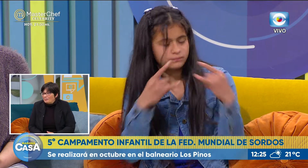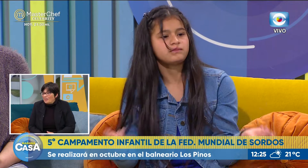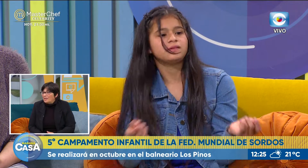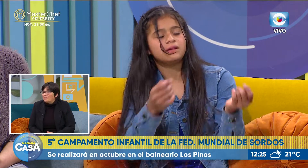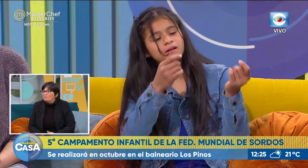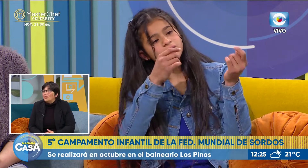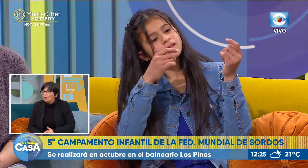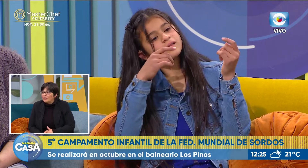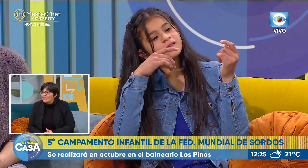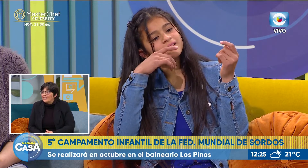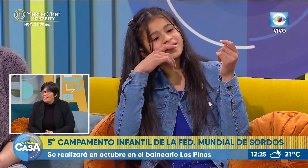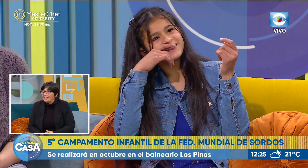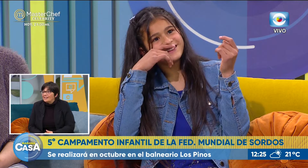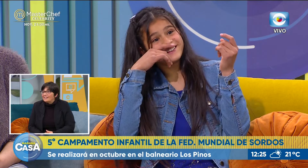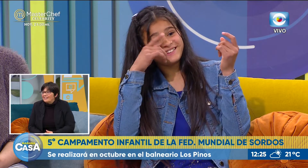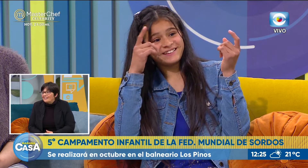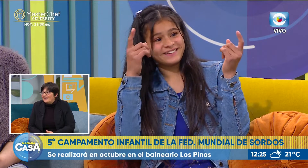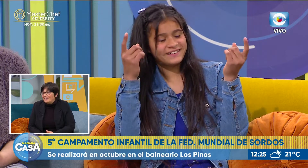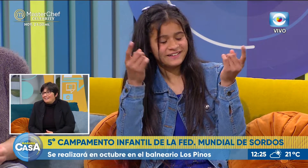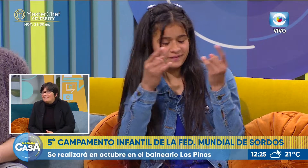A mí me gusta...